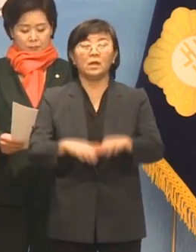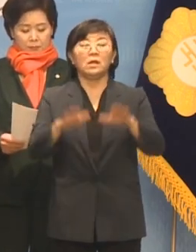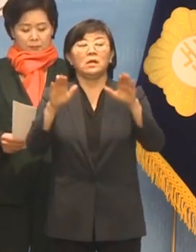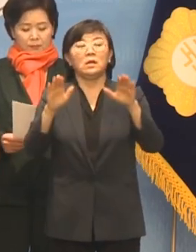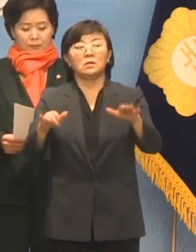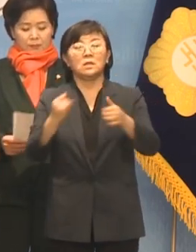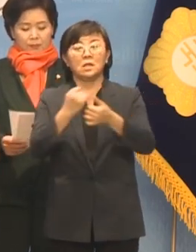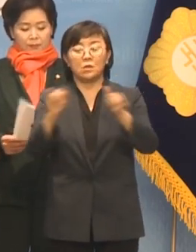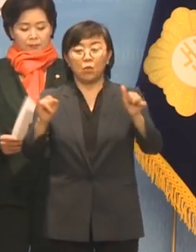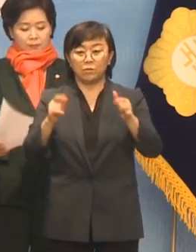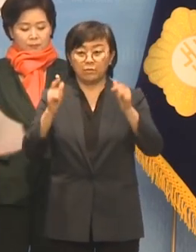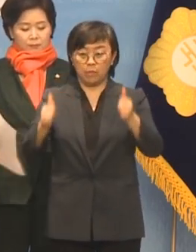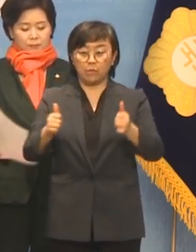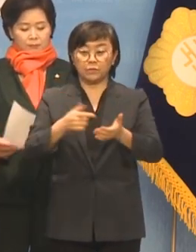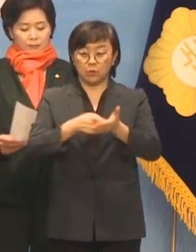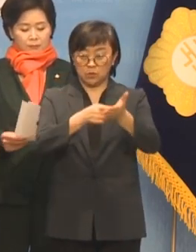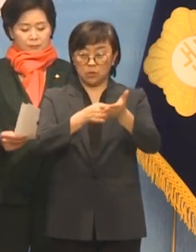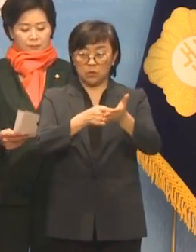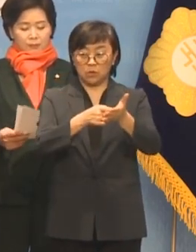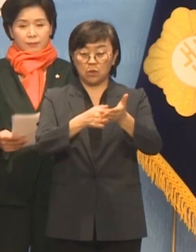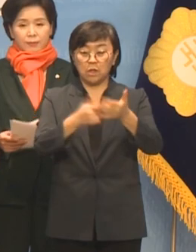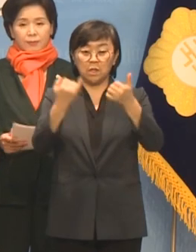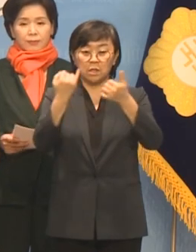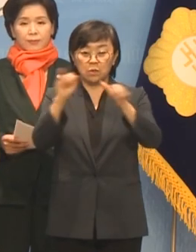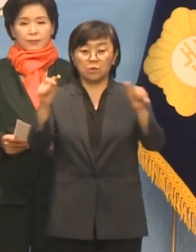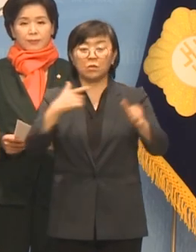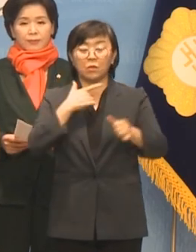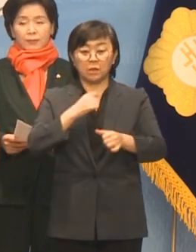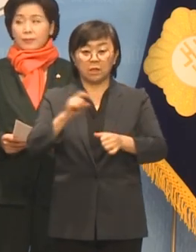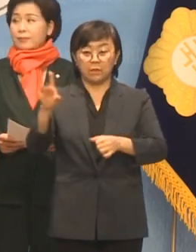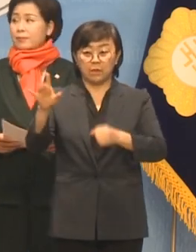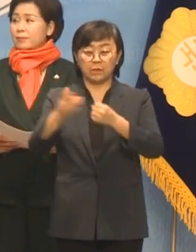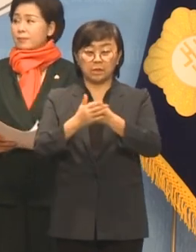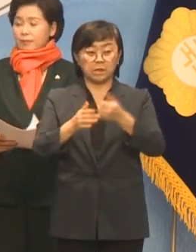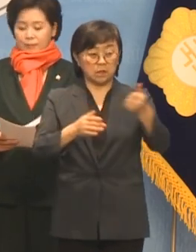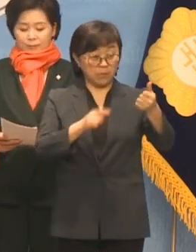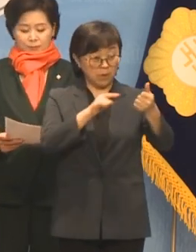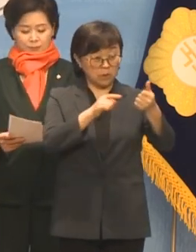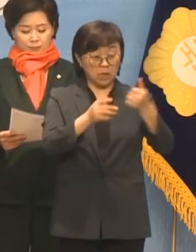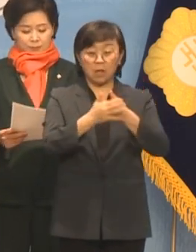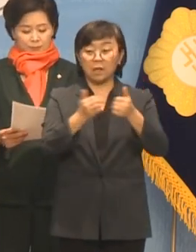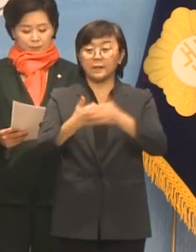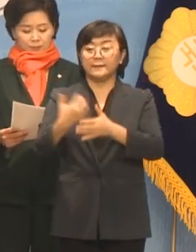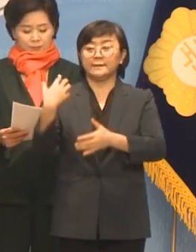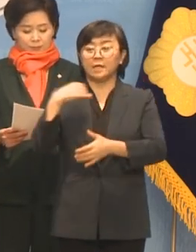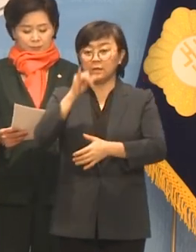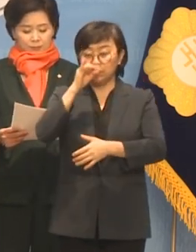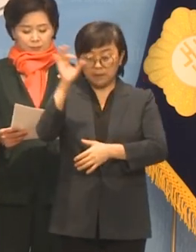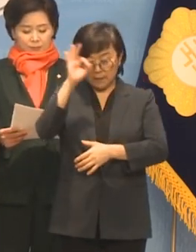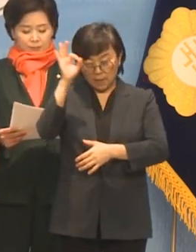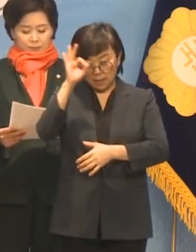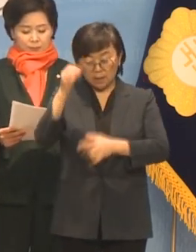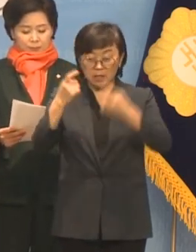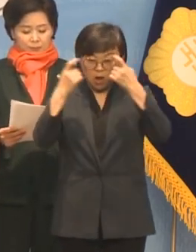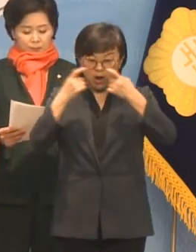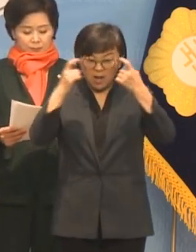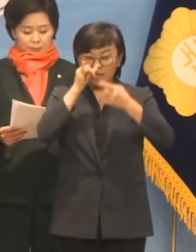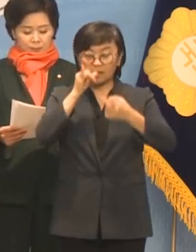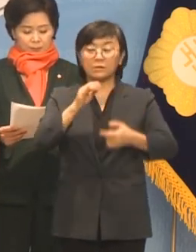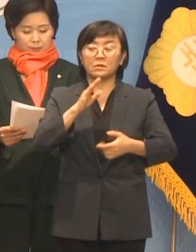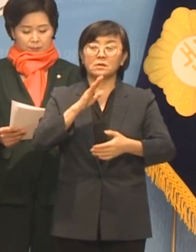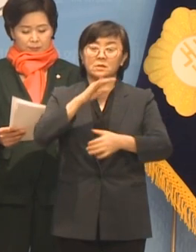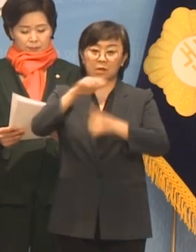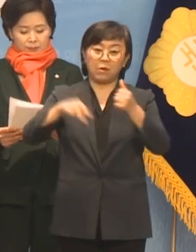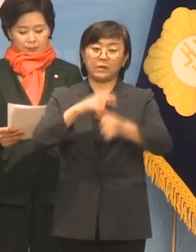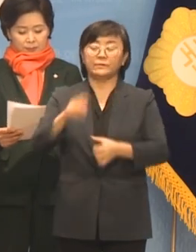현재의 이혼 소송은 이혼을 원하는 일방이 상대 배우자의 책임을 찾는 데 혈안이 될 수밖에